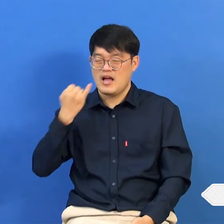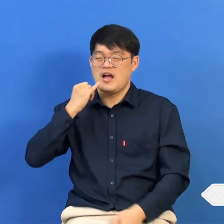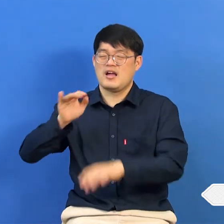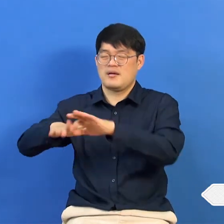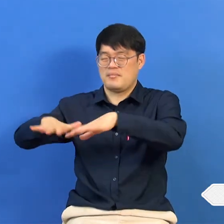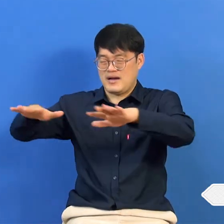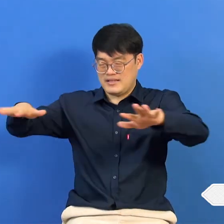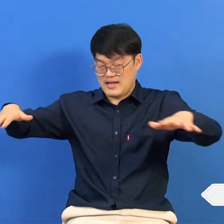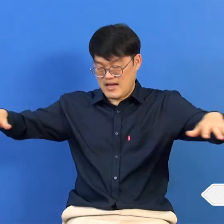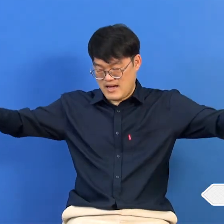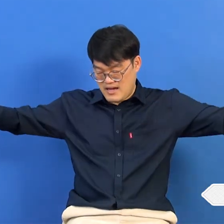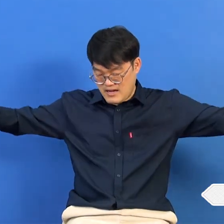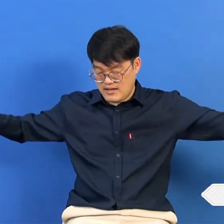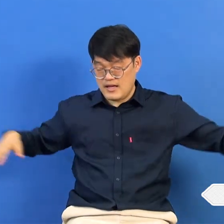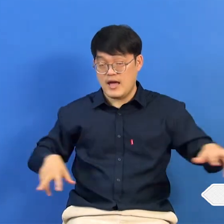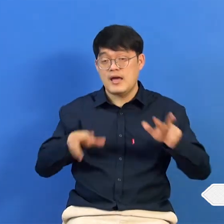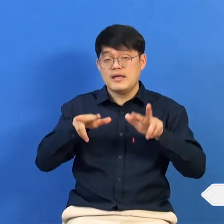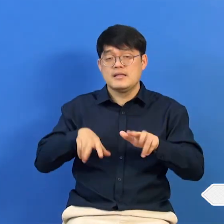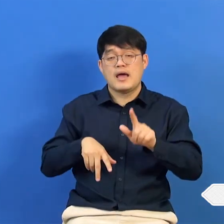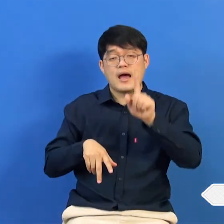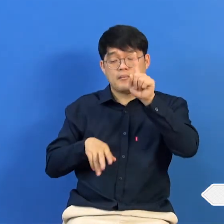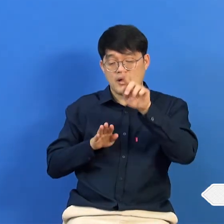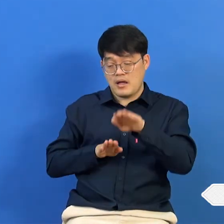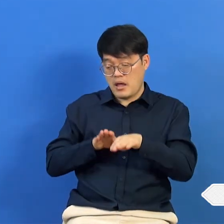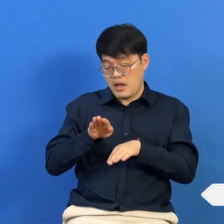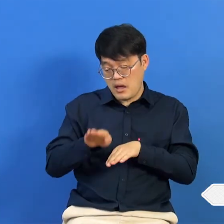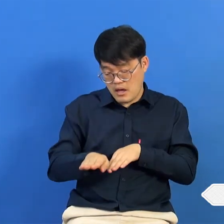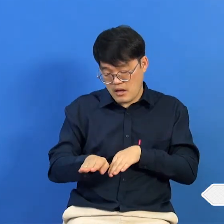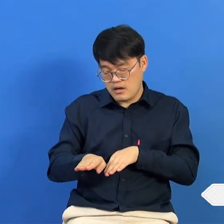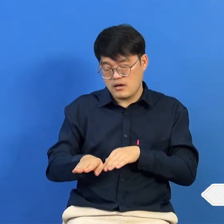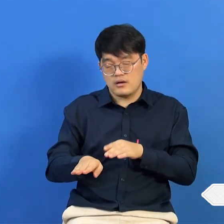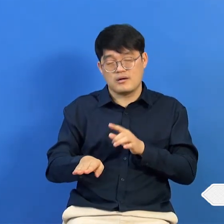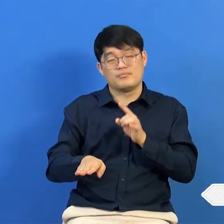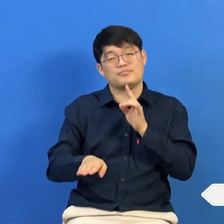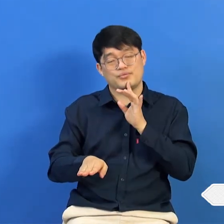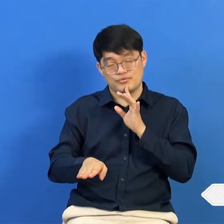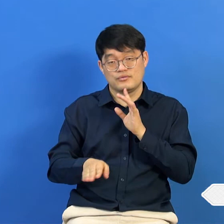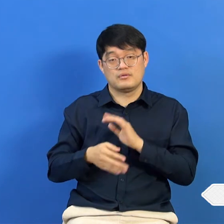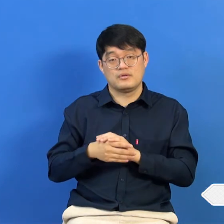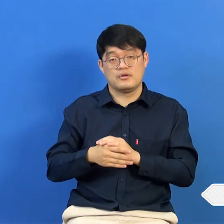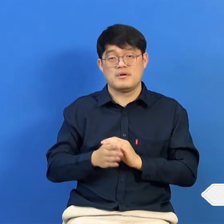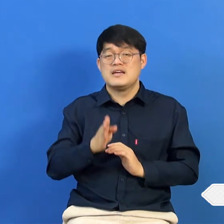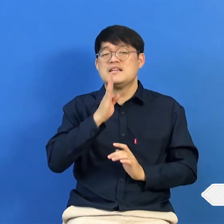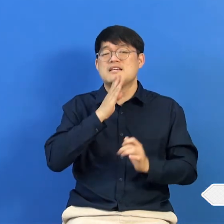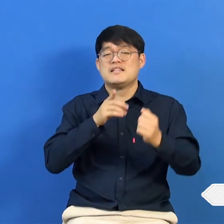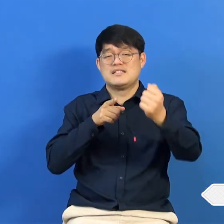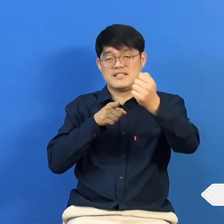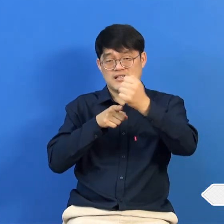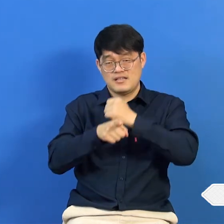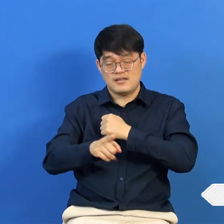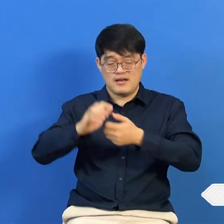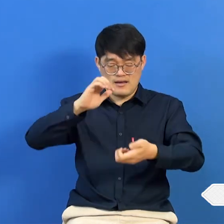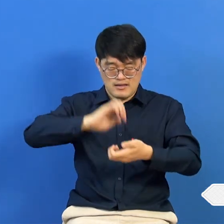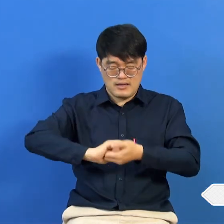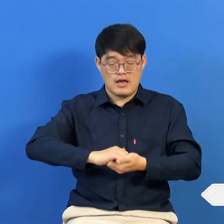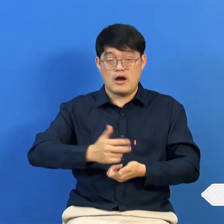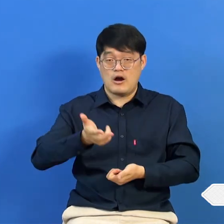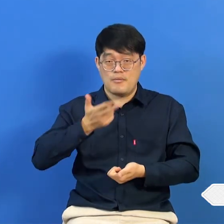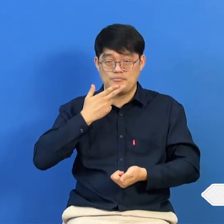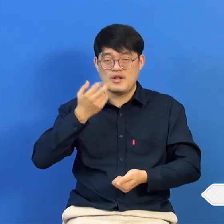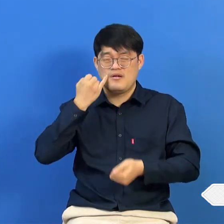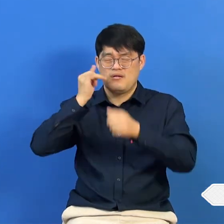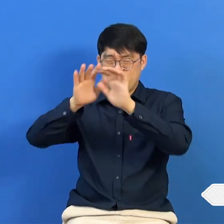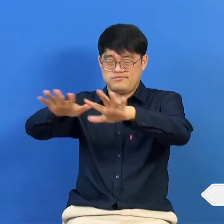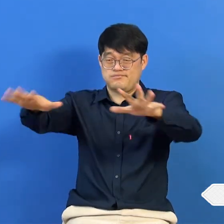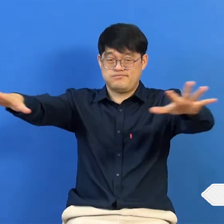것 같습니다. 그렇게 말했습니다. 진리의 무한한 그 바다에 이제 겨우 한 걸음을 내디딘